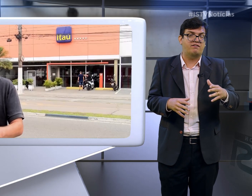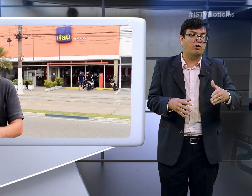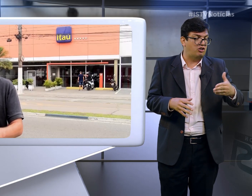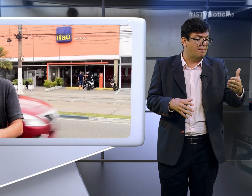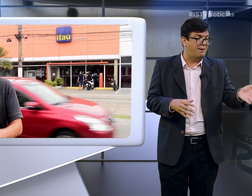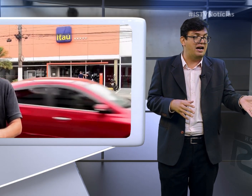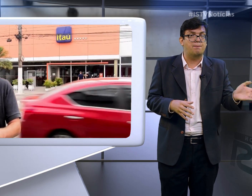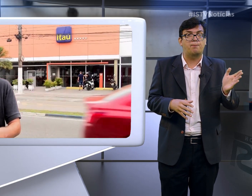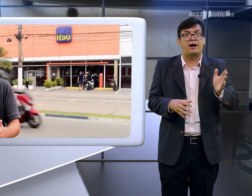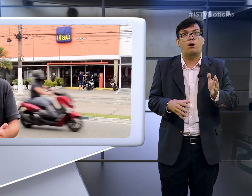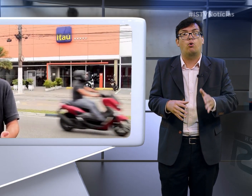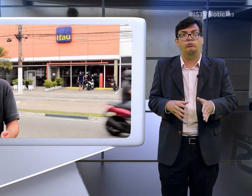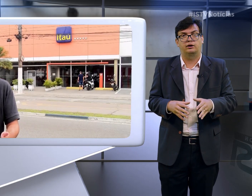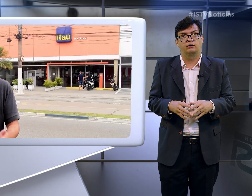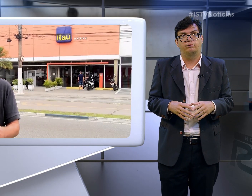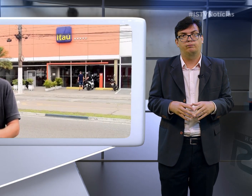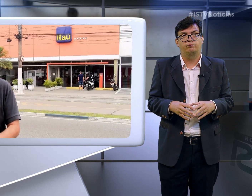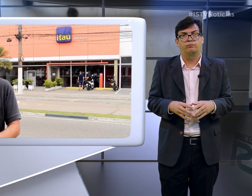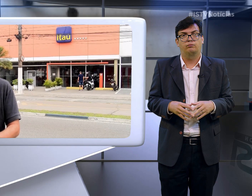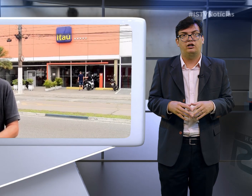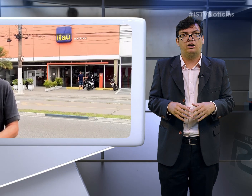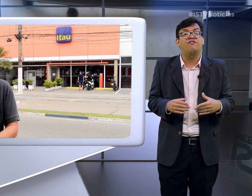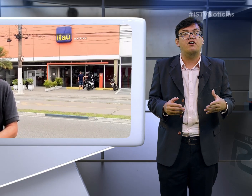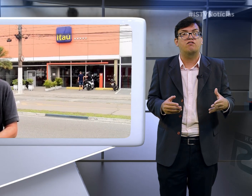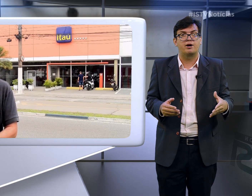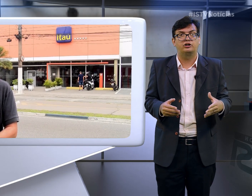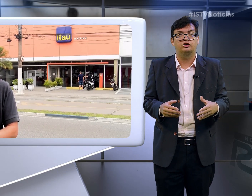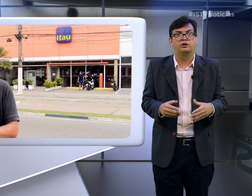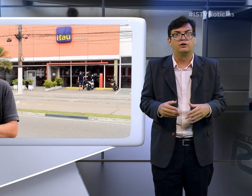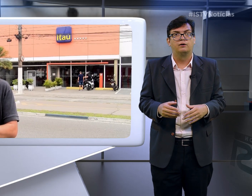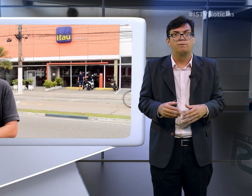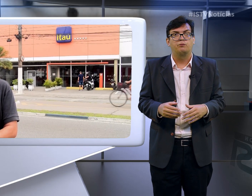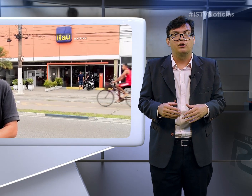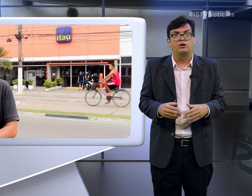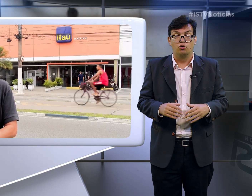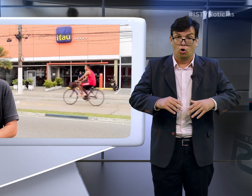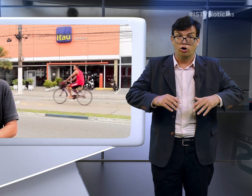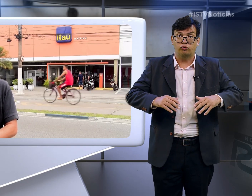O brasileiro trabalha para pagar conta, infelizmente.